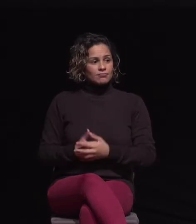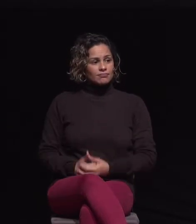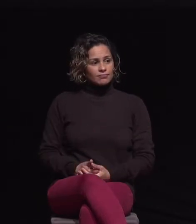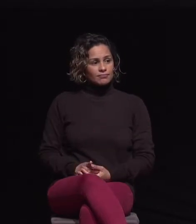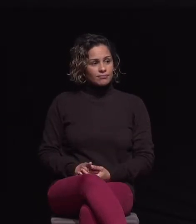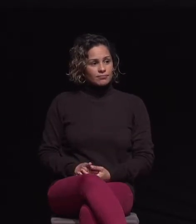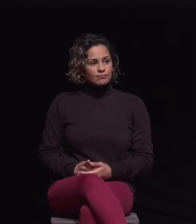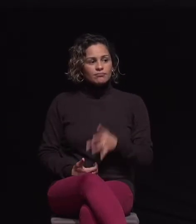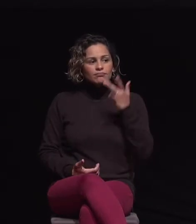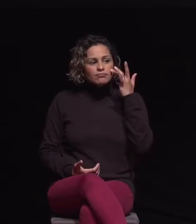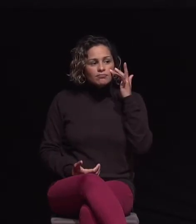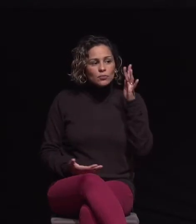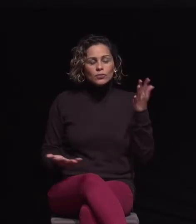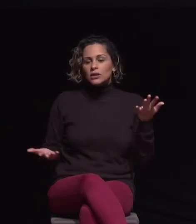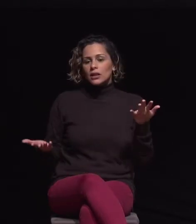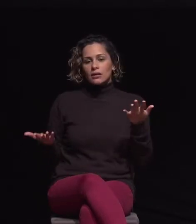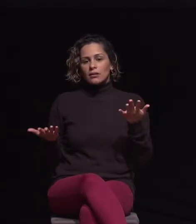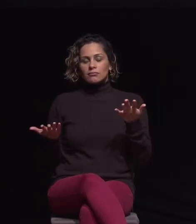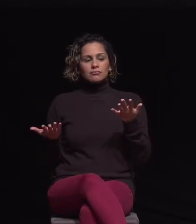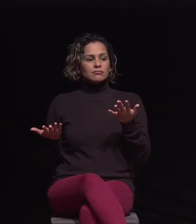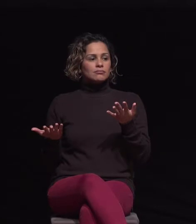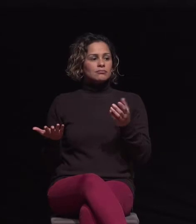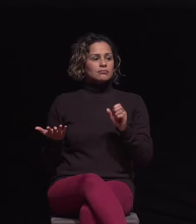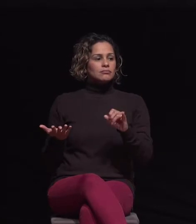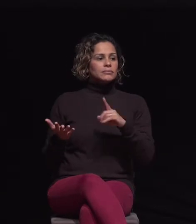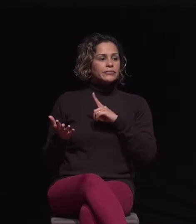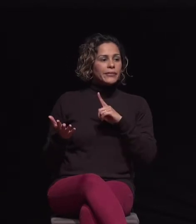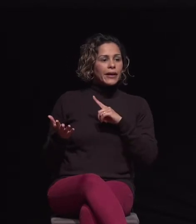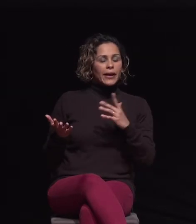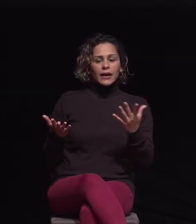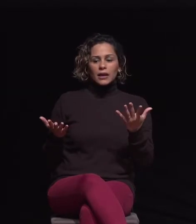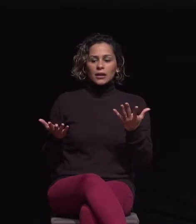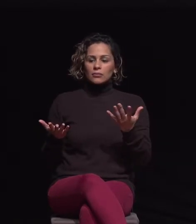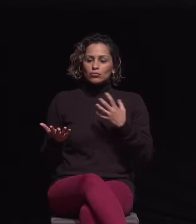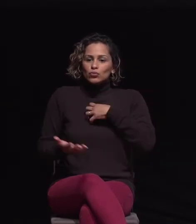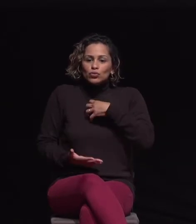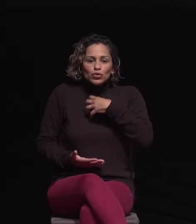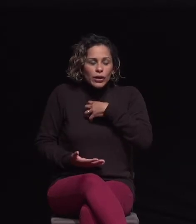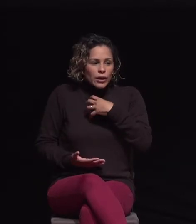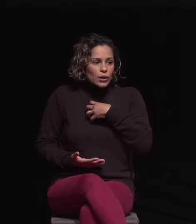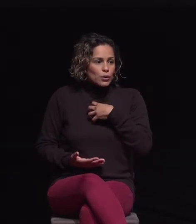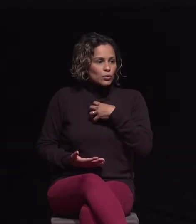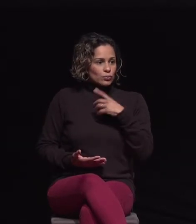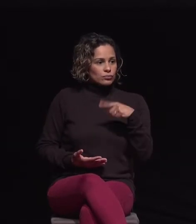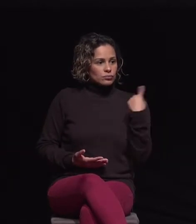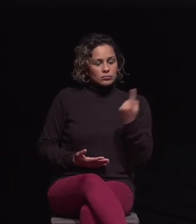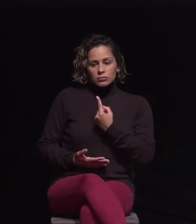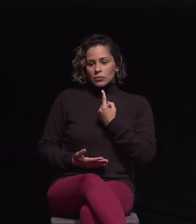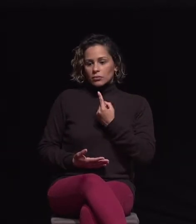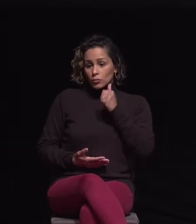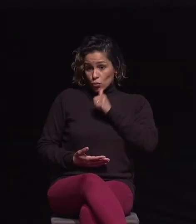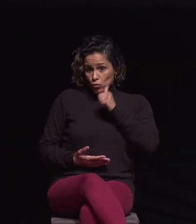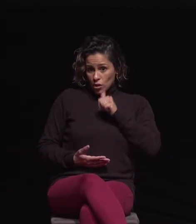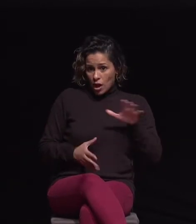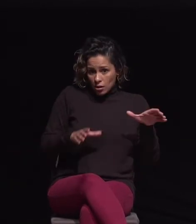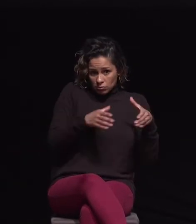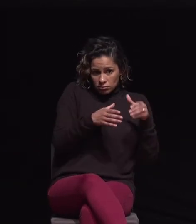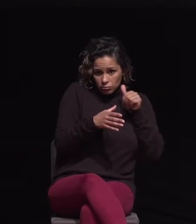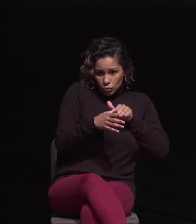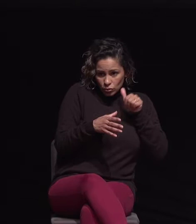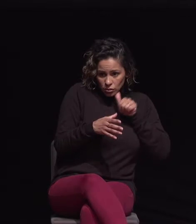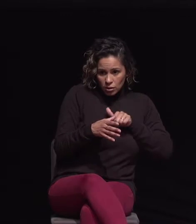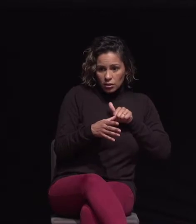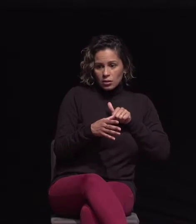eu não sei se tem algum código, alguma forma que a gente pode encontrar, não só entre nós mulheres,